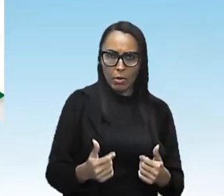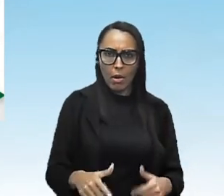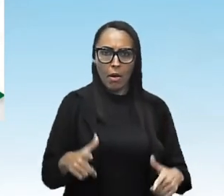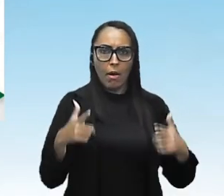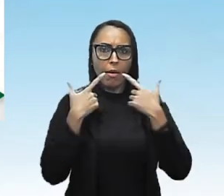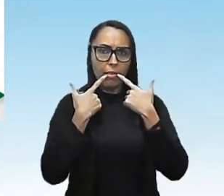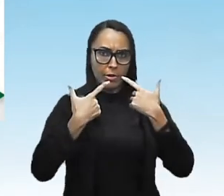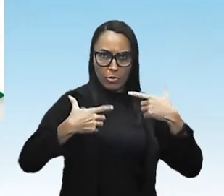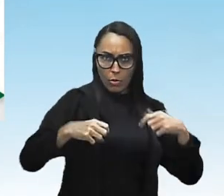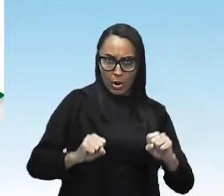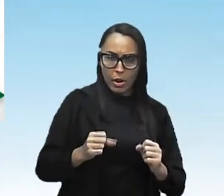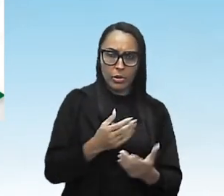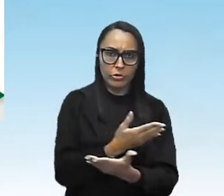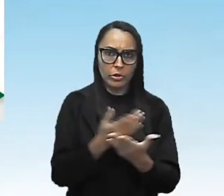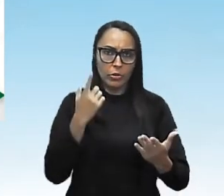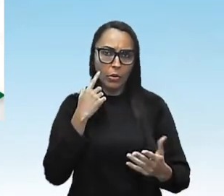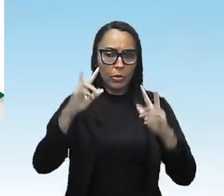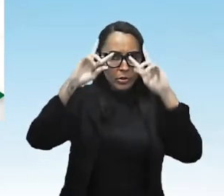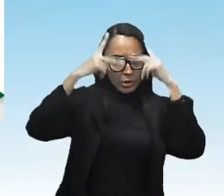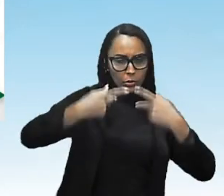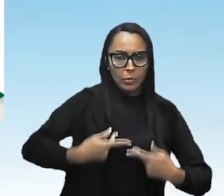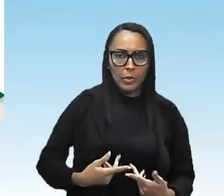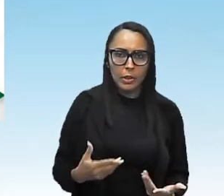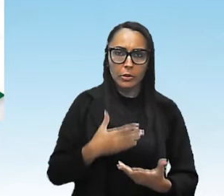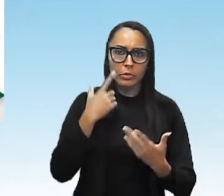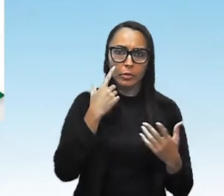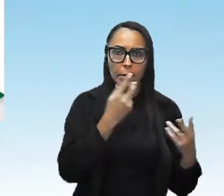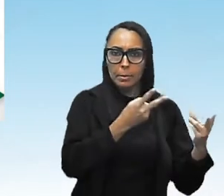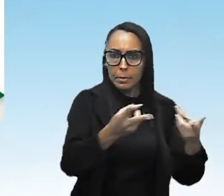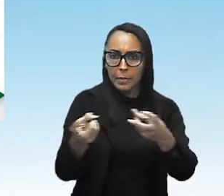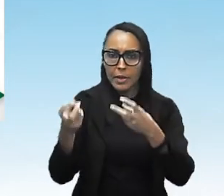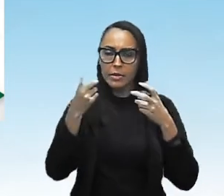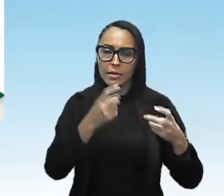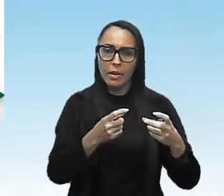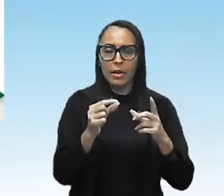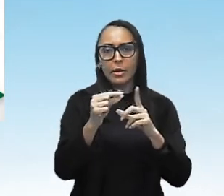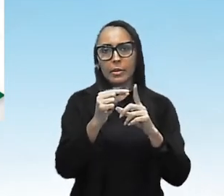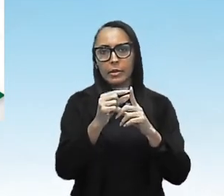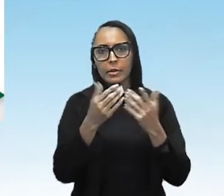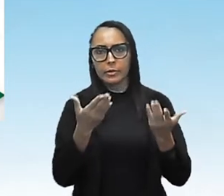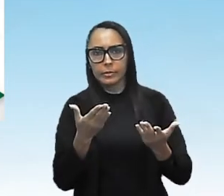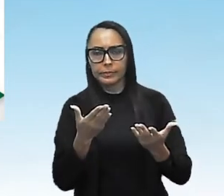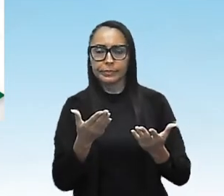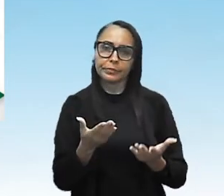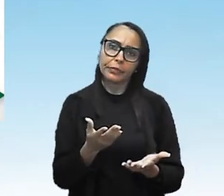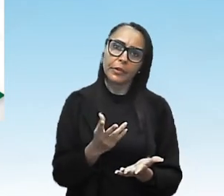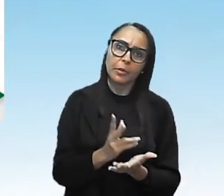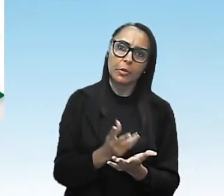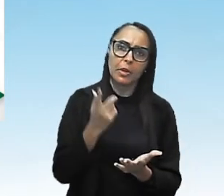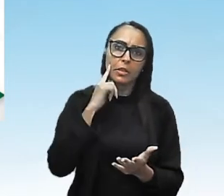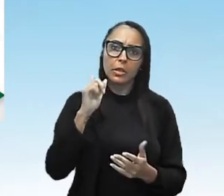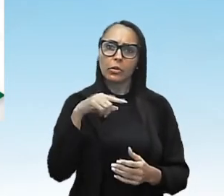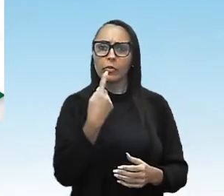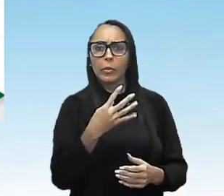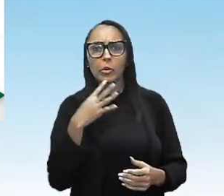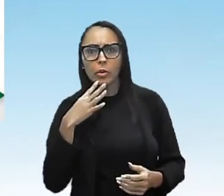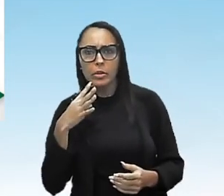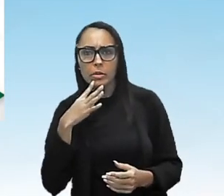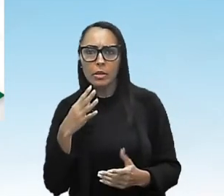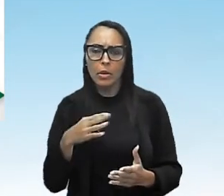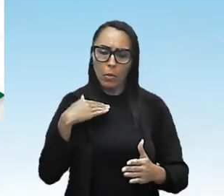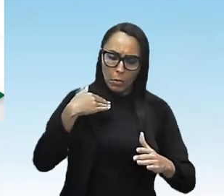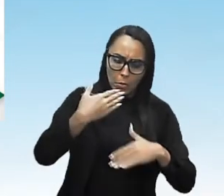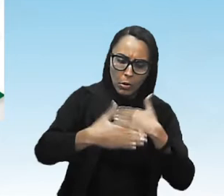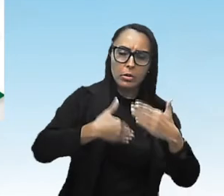que só o ser humano ele é detentor da palavra. Mas mesmo assim, nós vamos conhecer esse processo